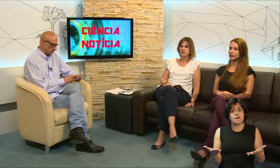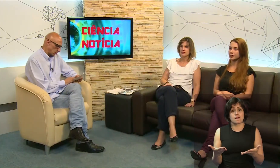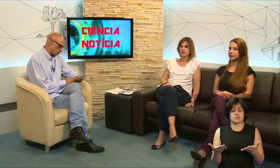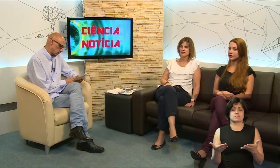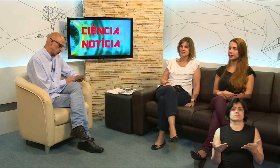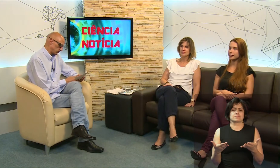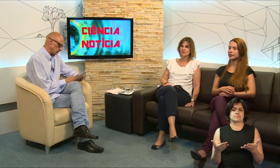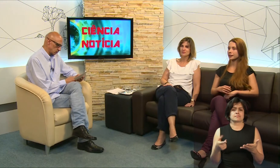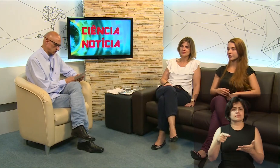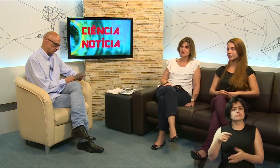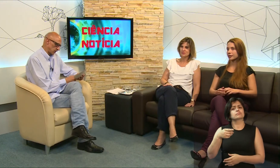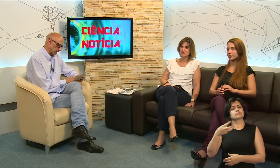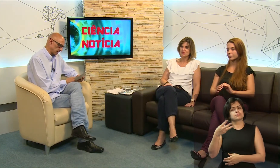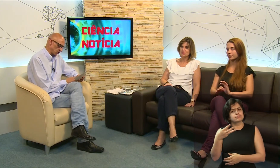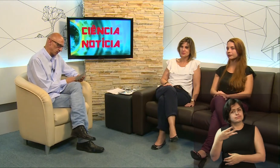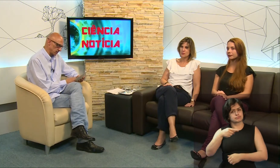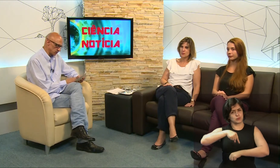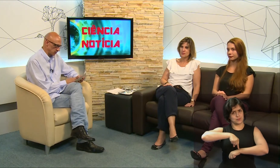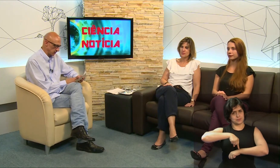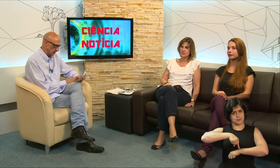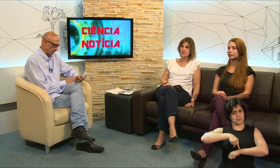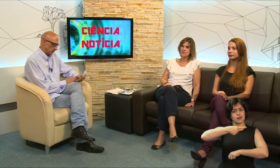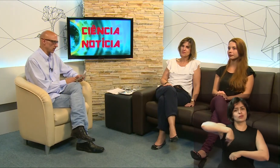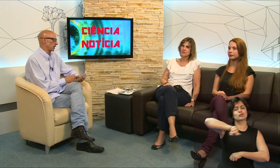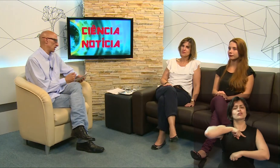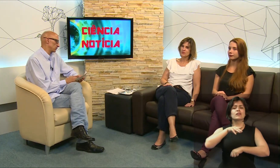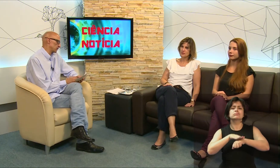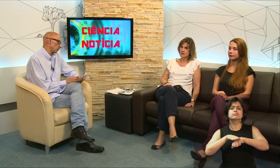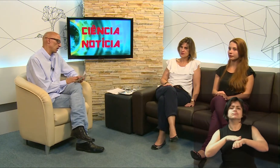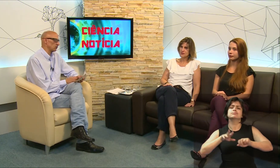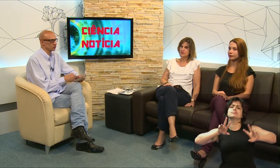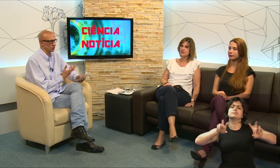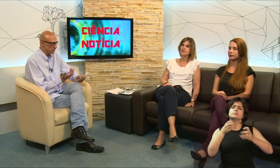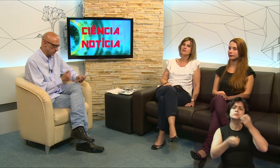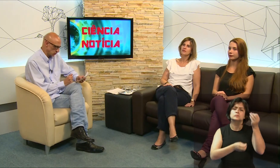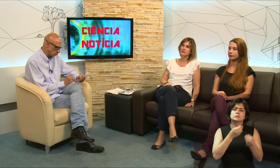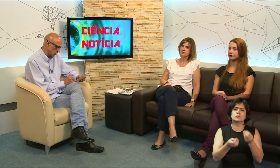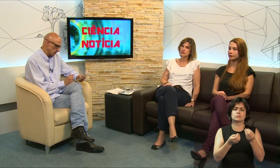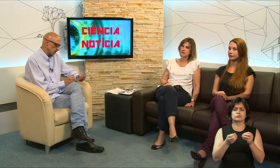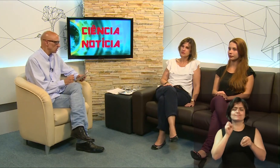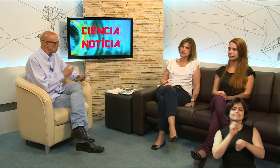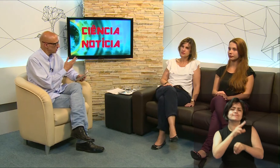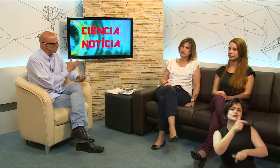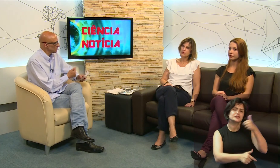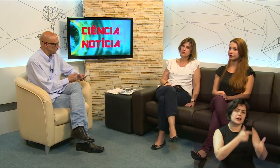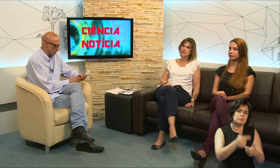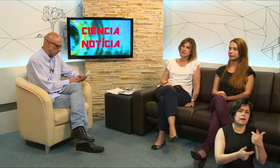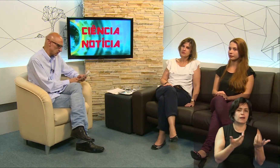bloco, vamos falar também sobre mercado de trabalho, sobre ensino. Eu queria saber de